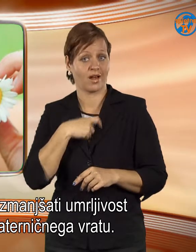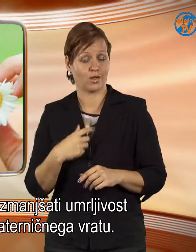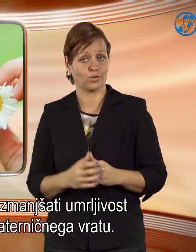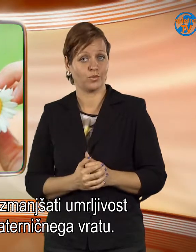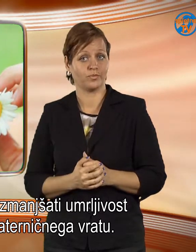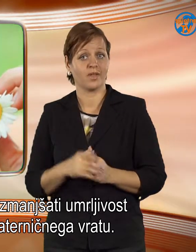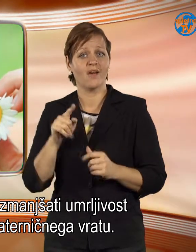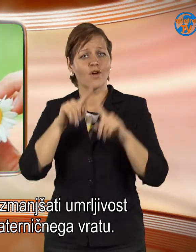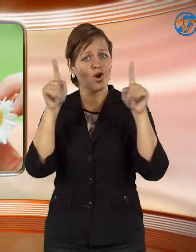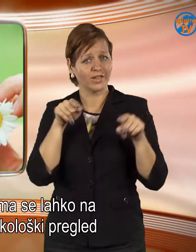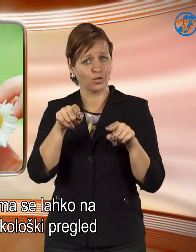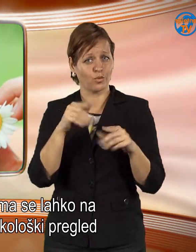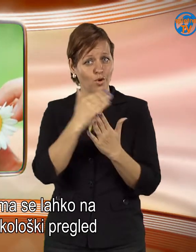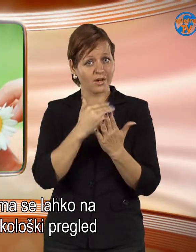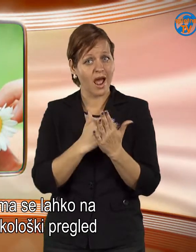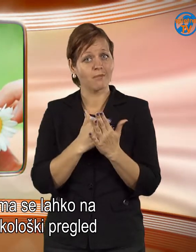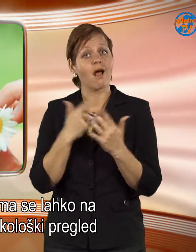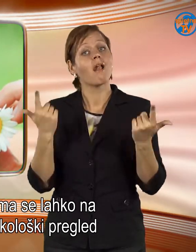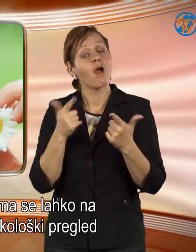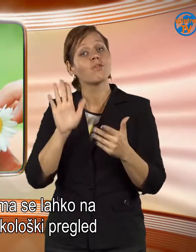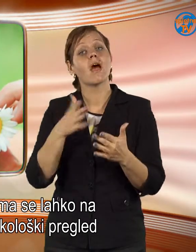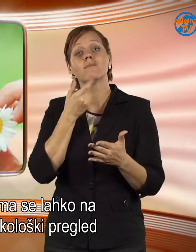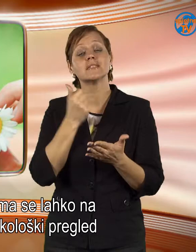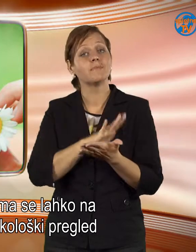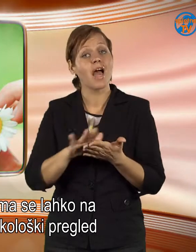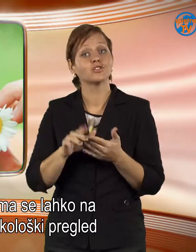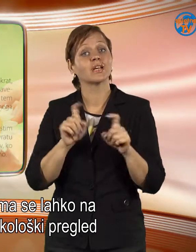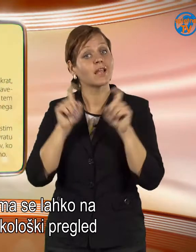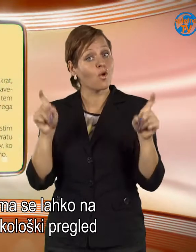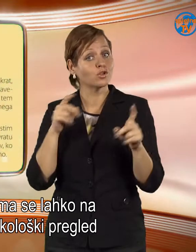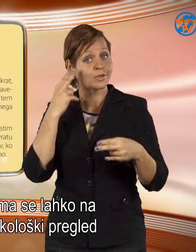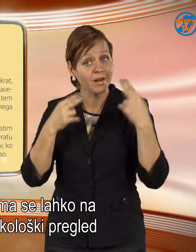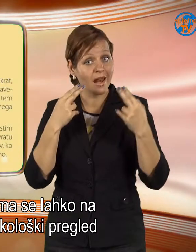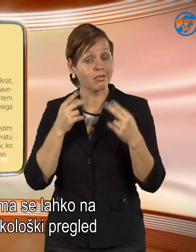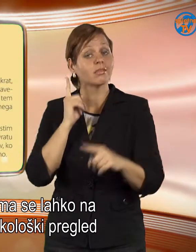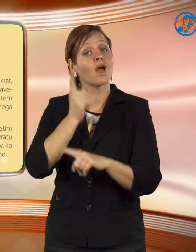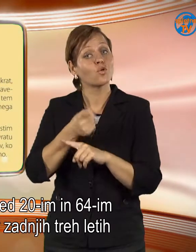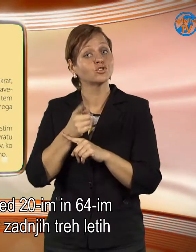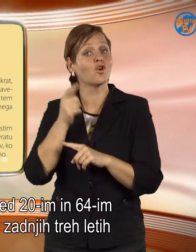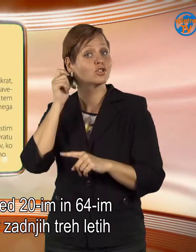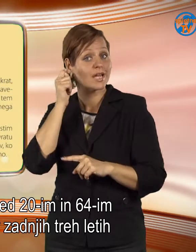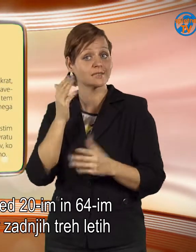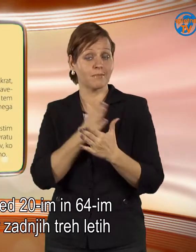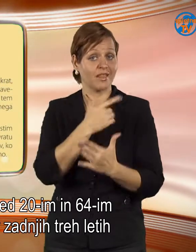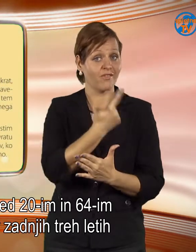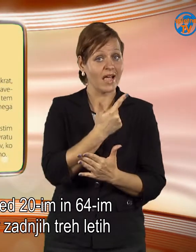V okviru programa se lahko na brezplačen ginekološki pregled Naročijo ženske med 20